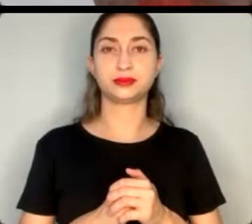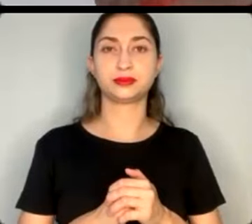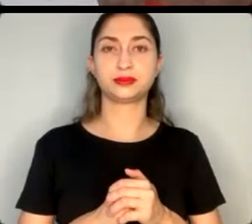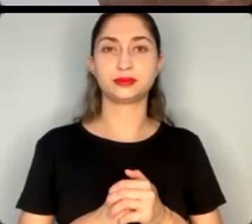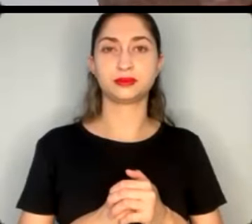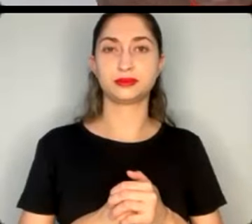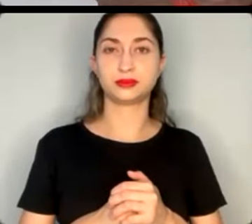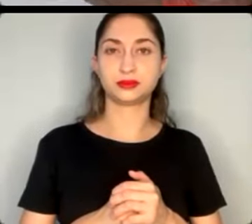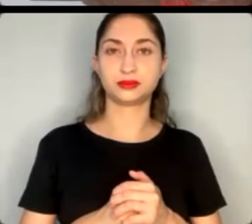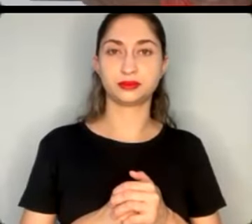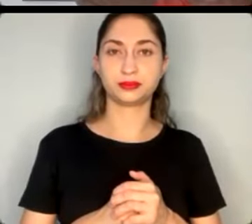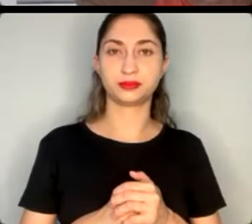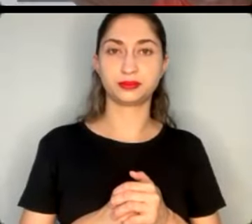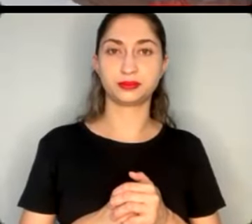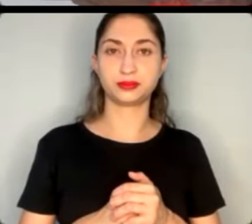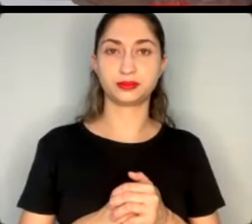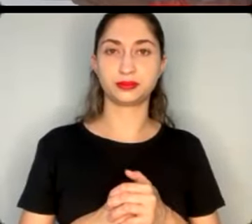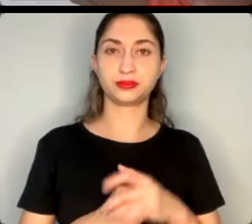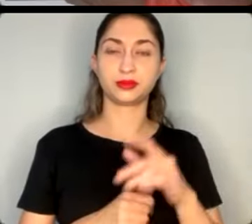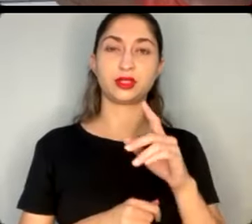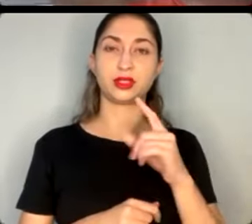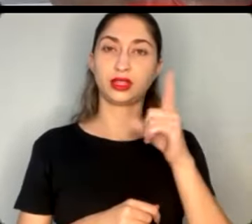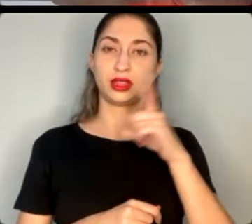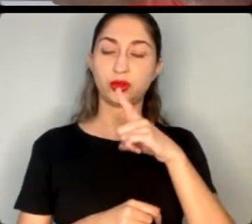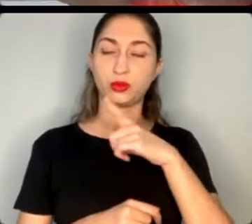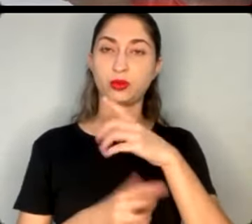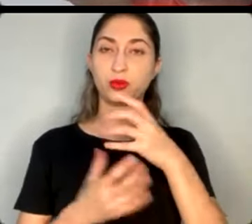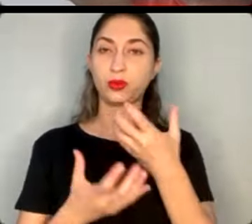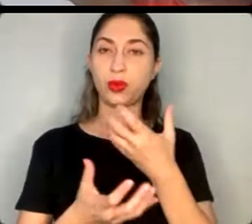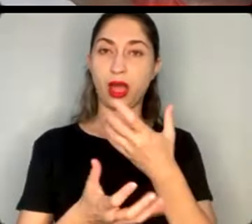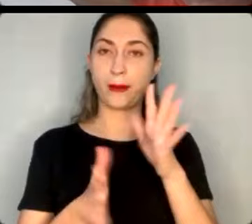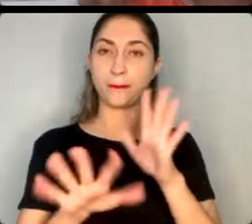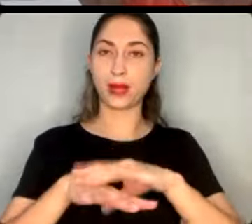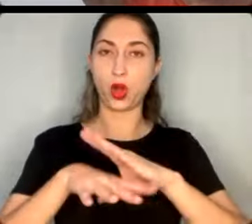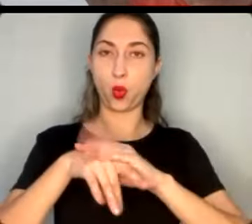as peças, aqui o húmero, a mão